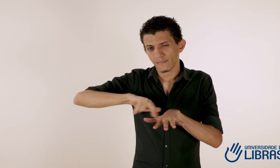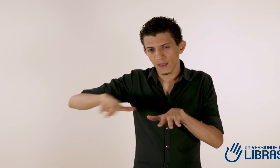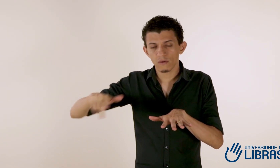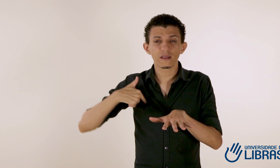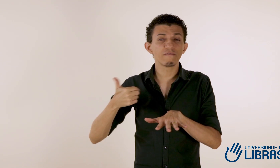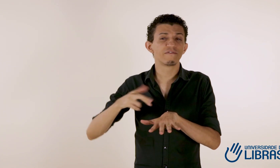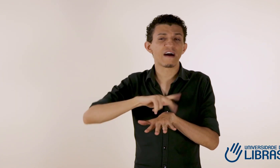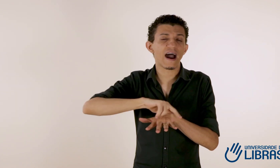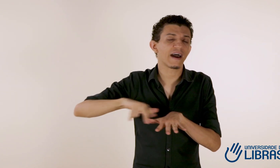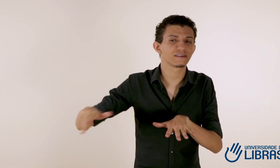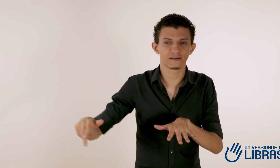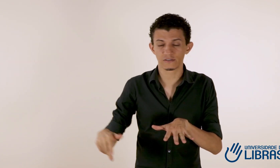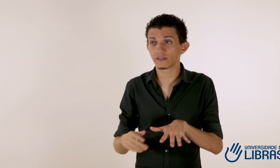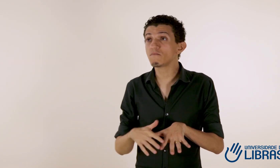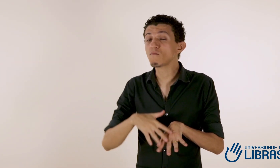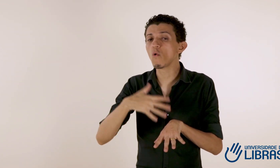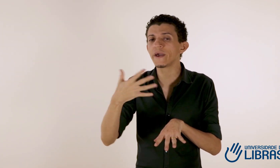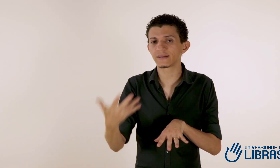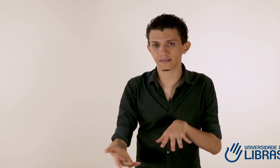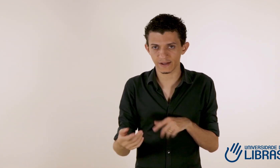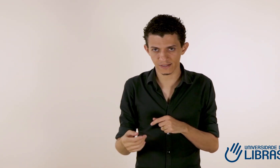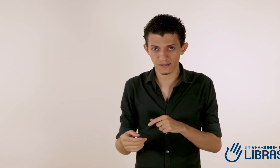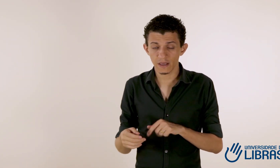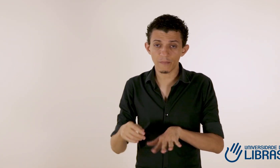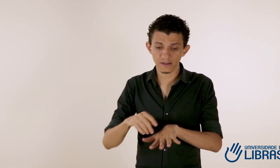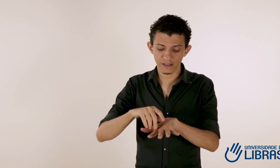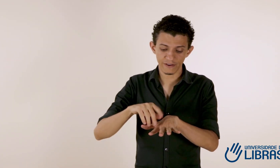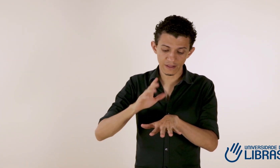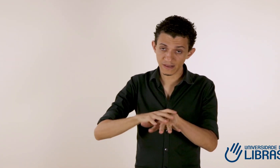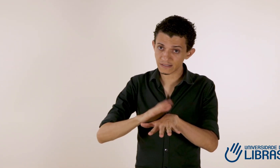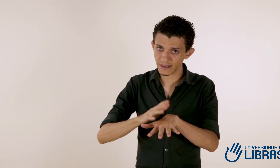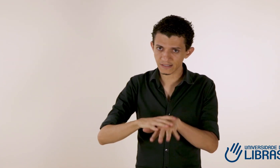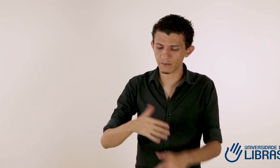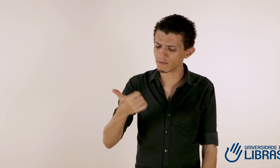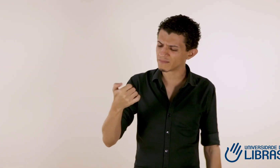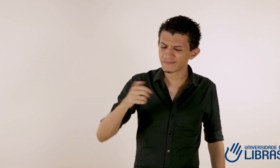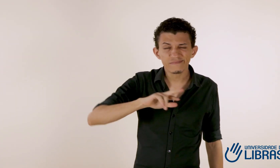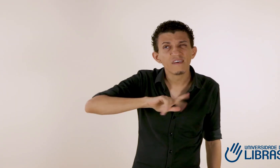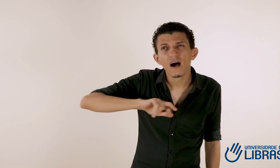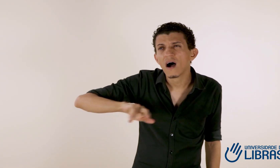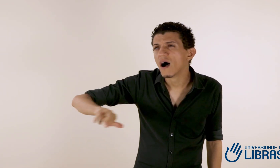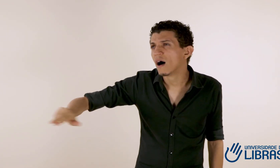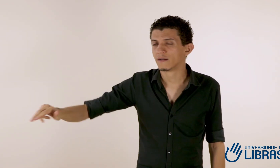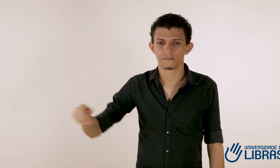Eu tenho várias canetas, eu tenho muitas canetas. E pode ser feito também sem essa mão.